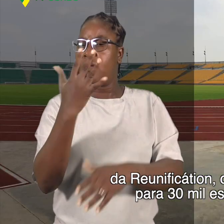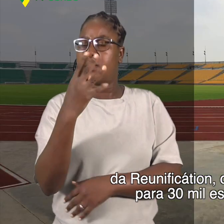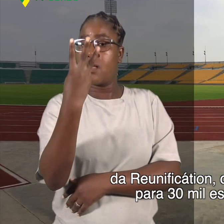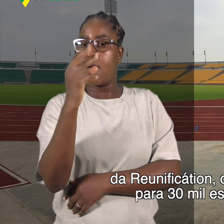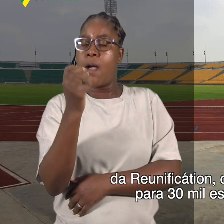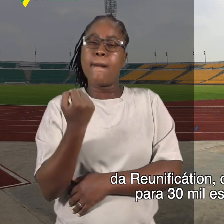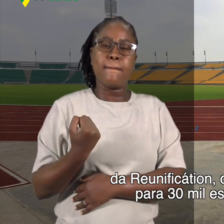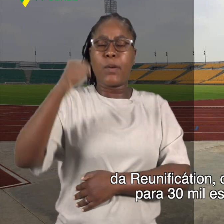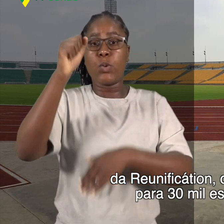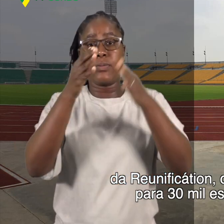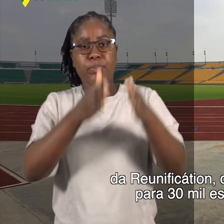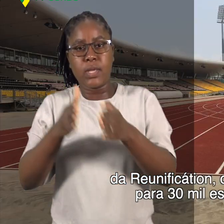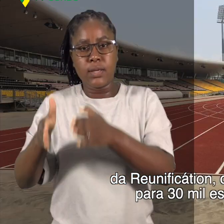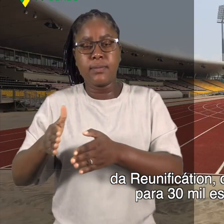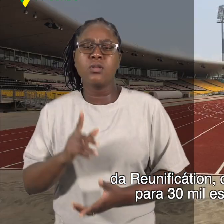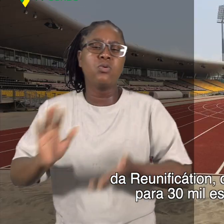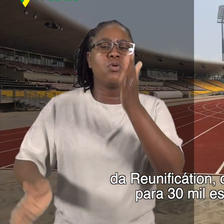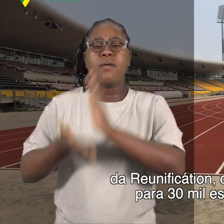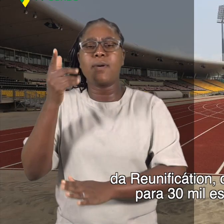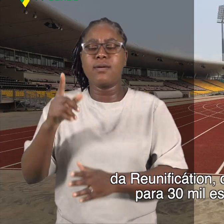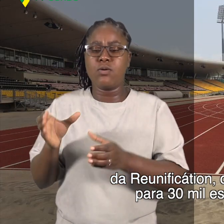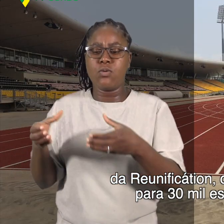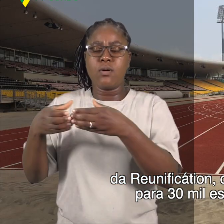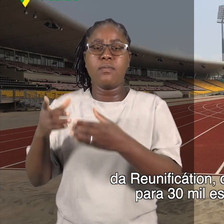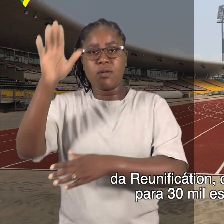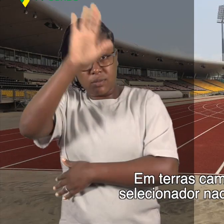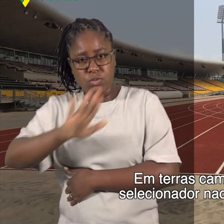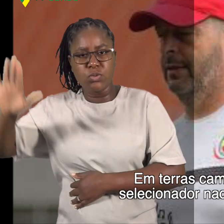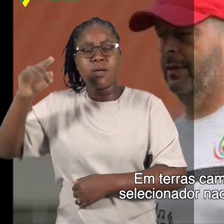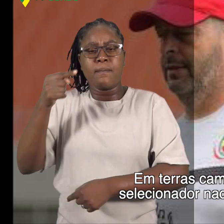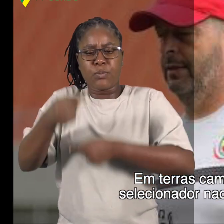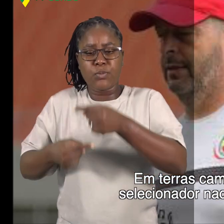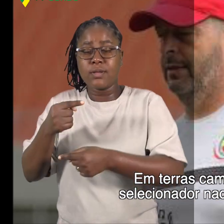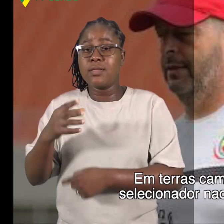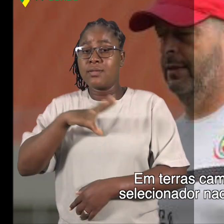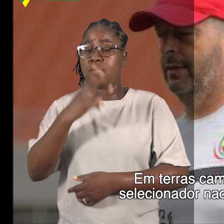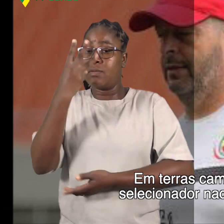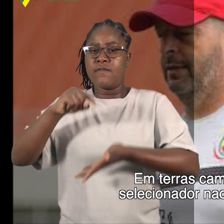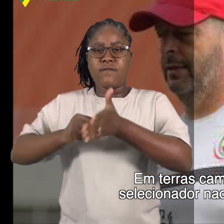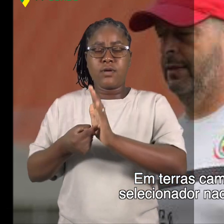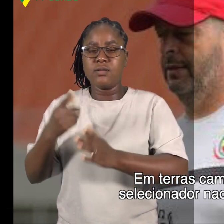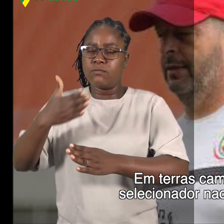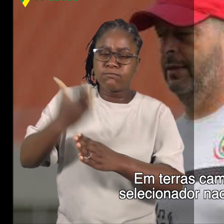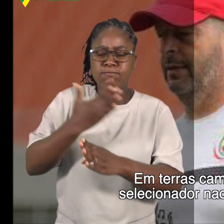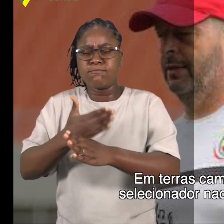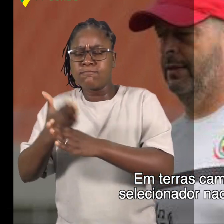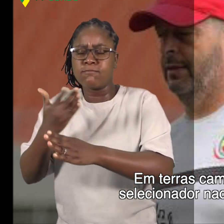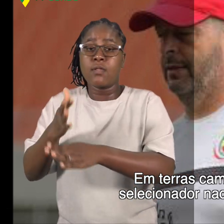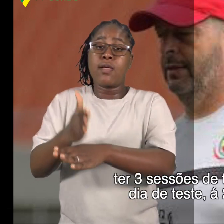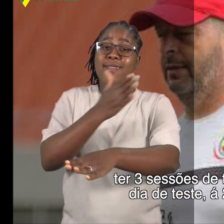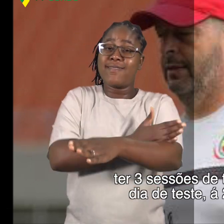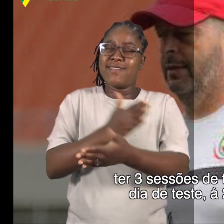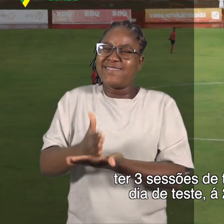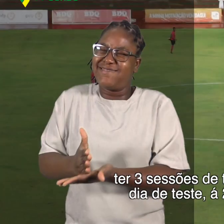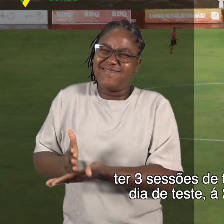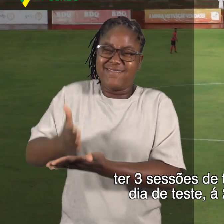de reunificação com capacidade para 30 mil espectadores. Em terras camaronesas, o Selecionador